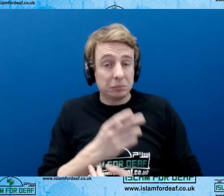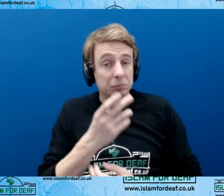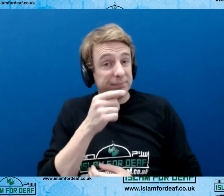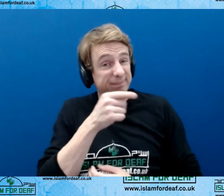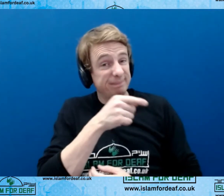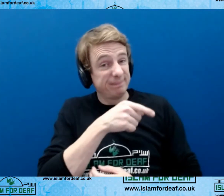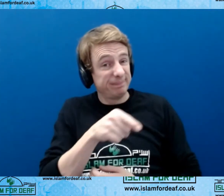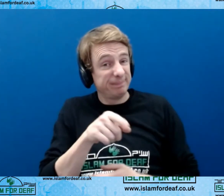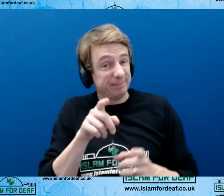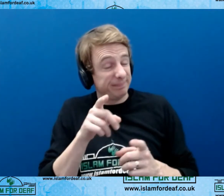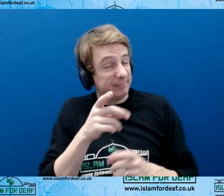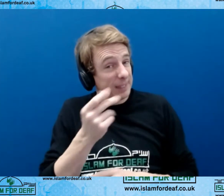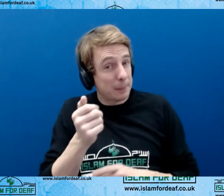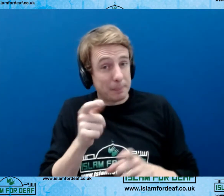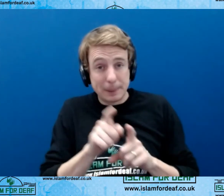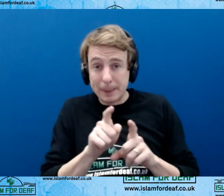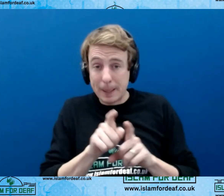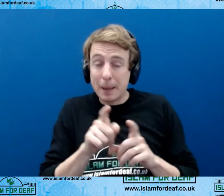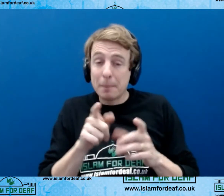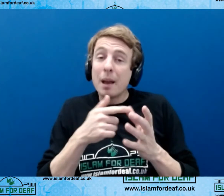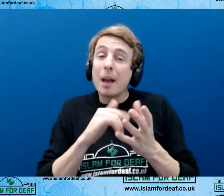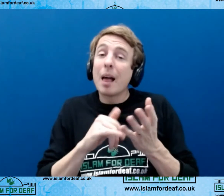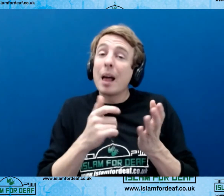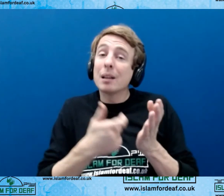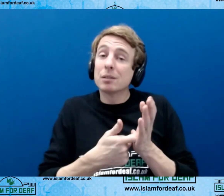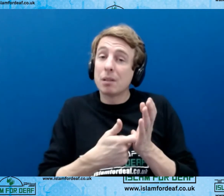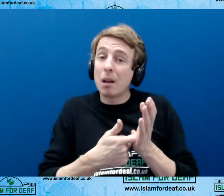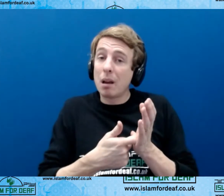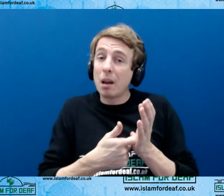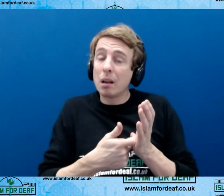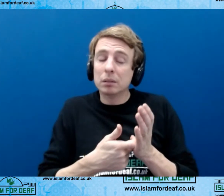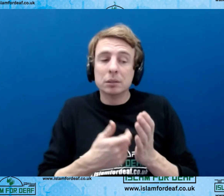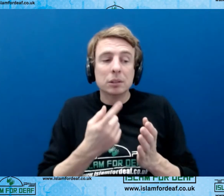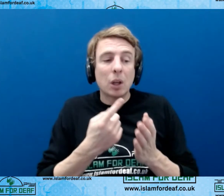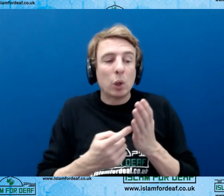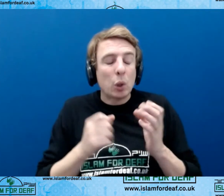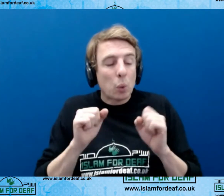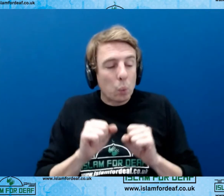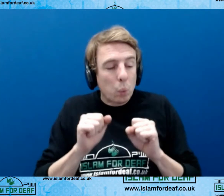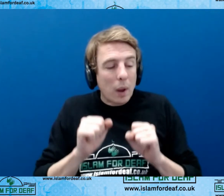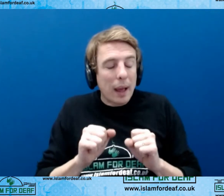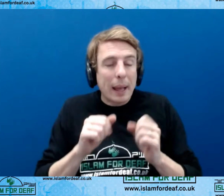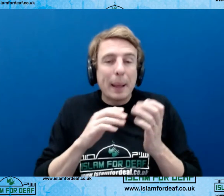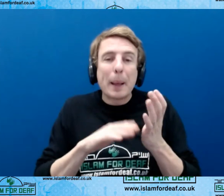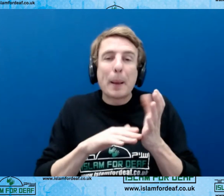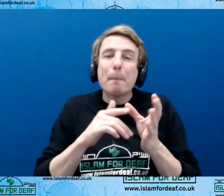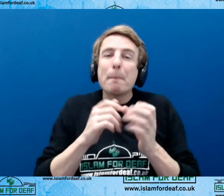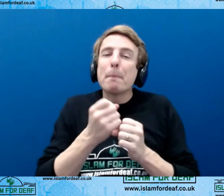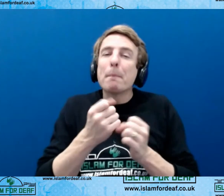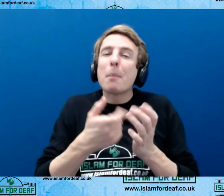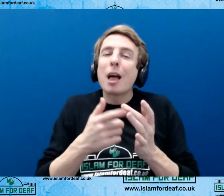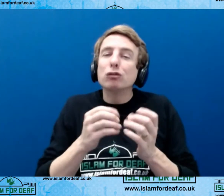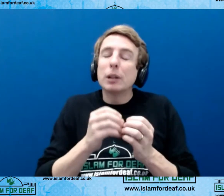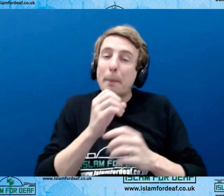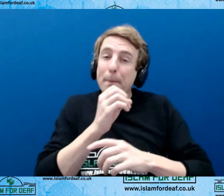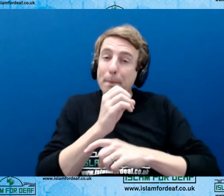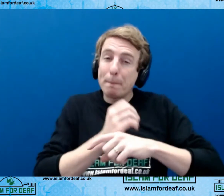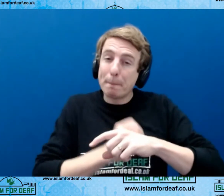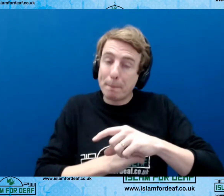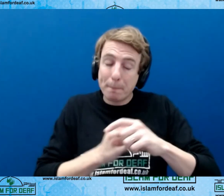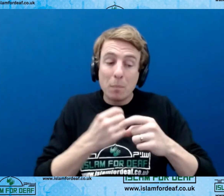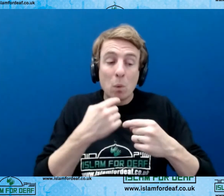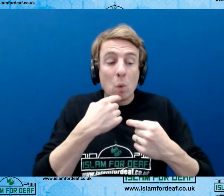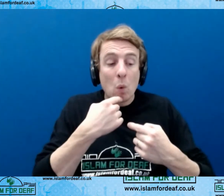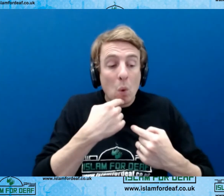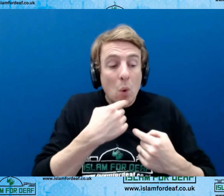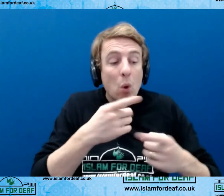the Asr prayer, praying it only when the call to prayer for Maghrib has been made. فهؤلاء متوعدون